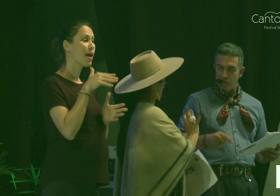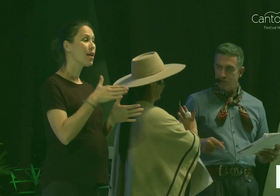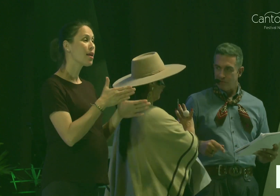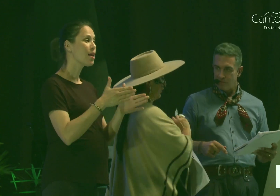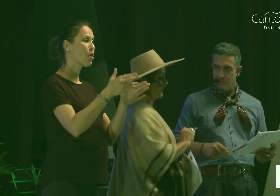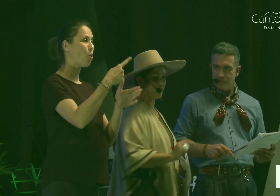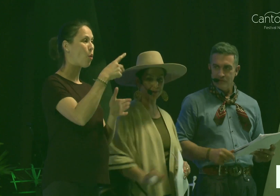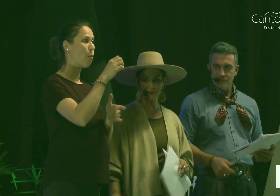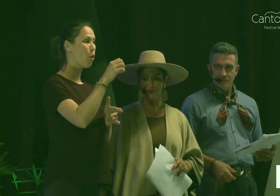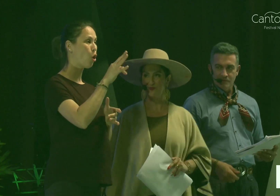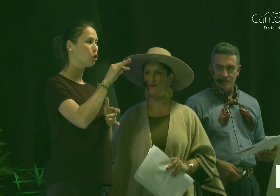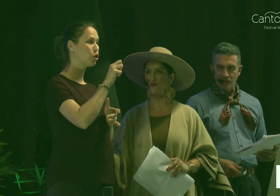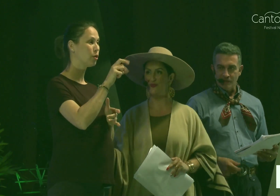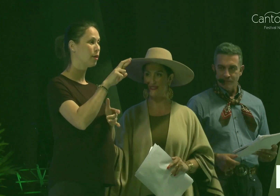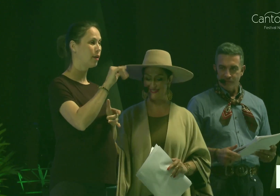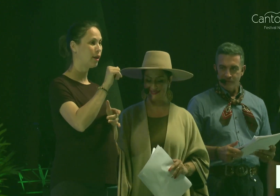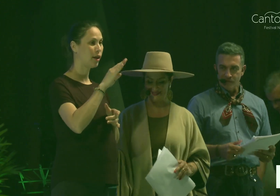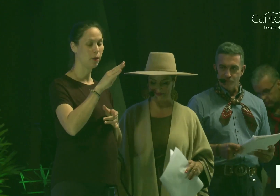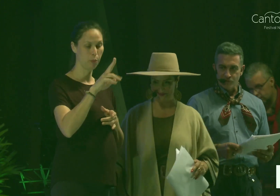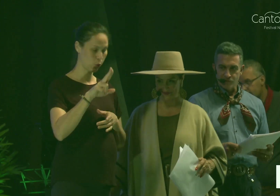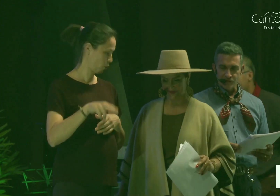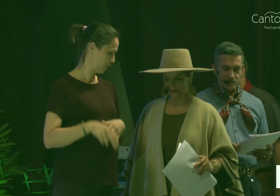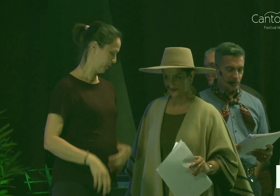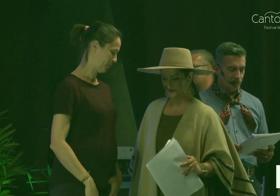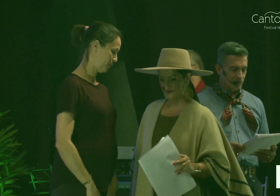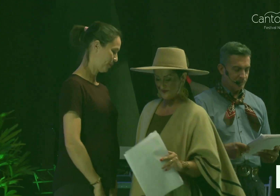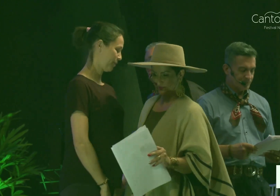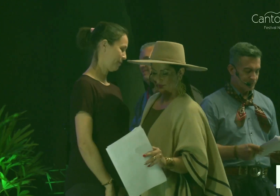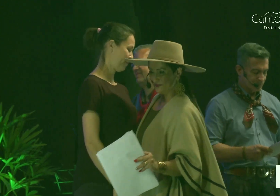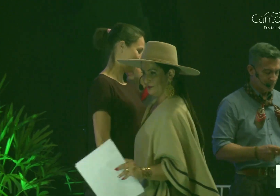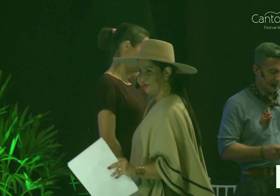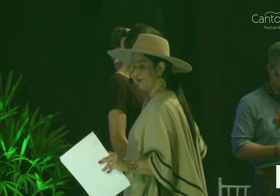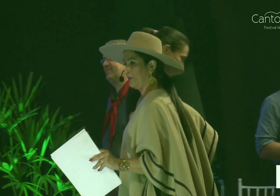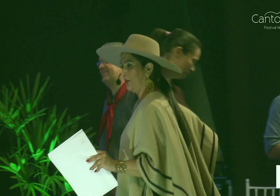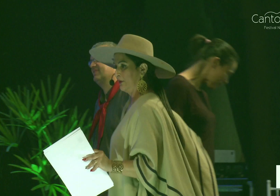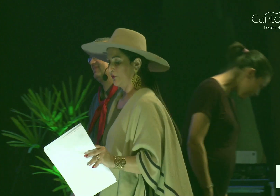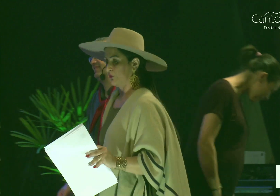Potiribu. Vamos lá. Rio Potiribu.